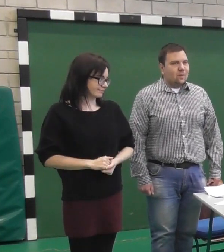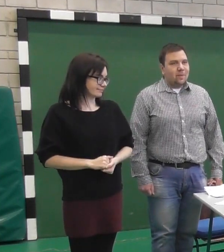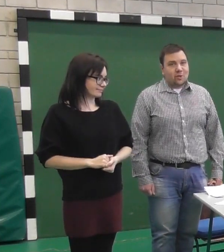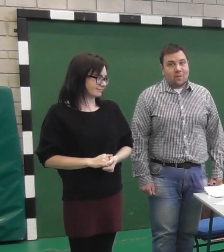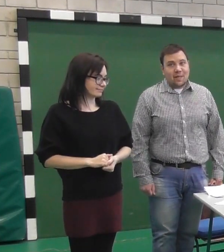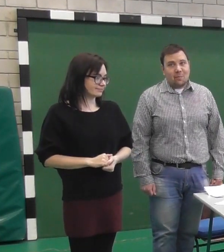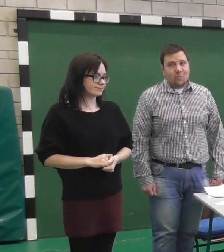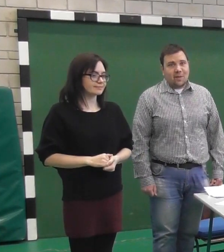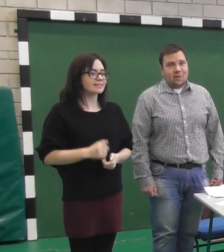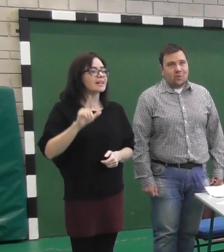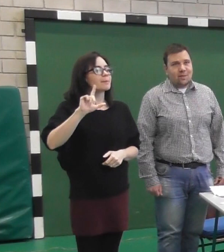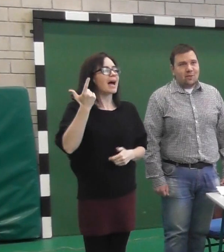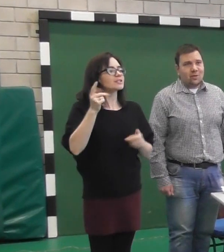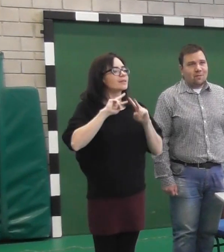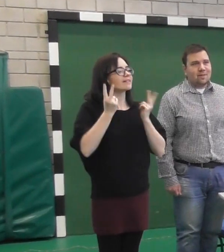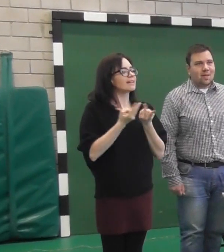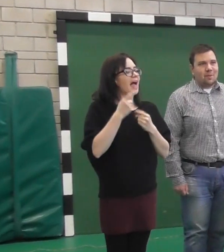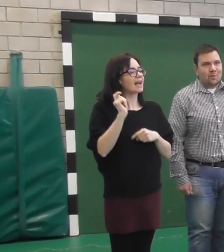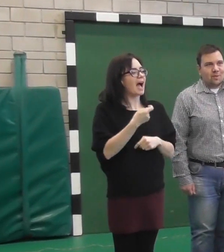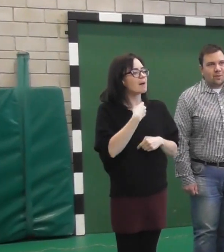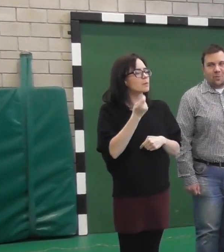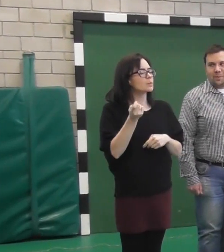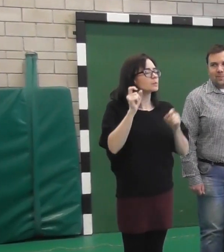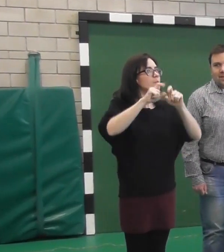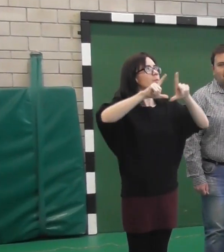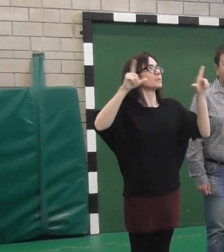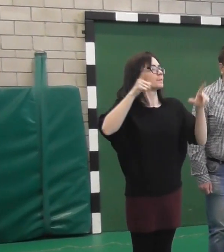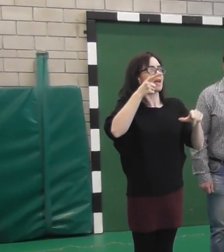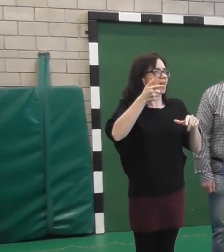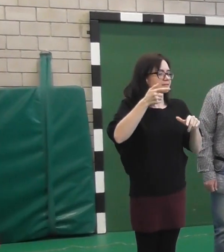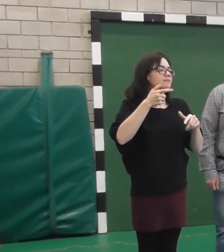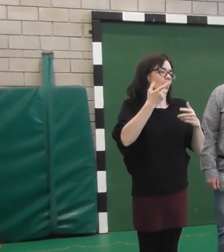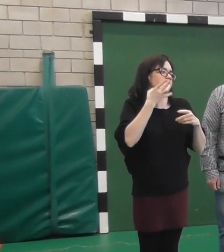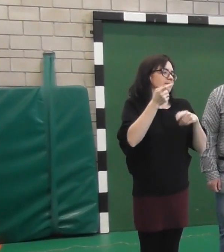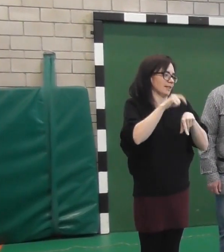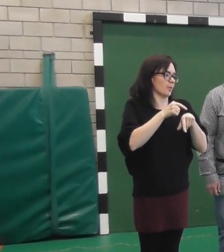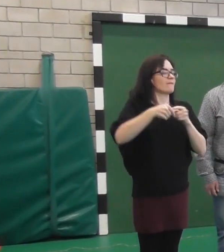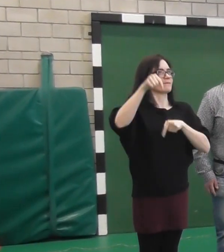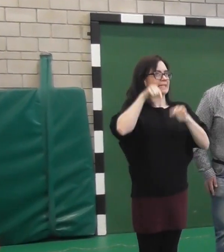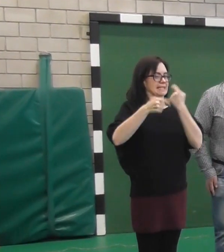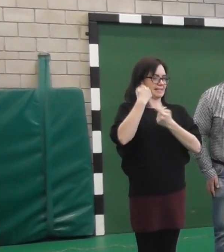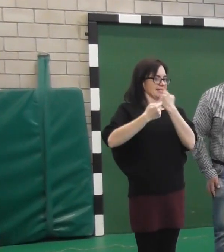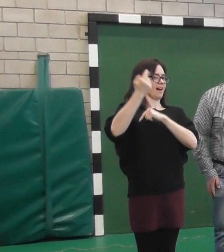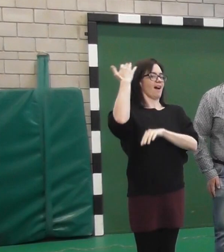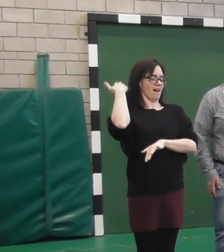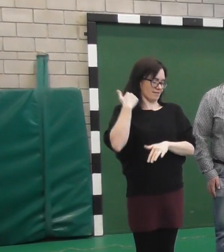Hogy a II. Világháborút megértsük, kicsit vissza kell mennünk az időben. A